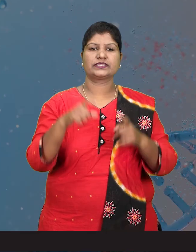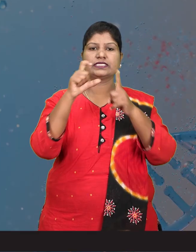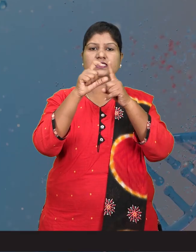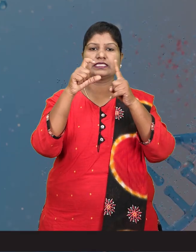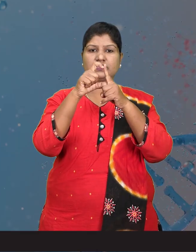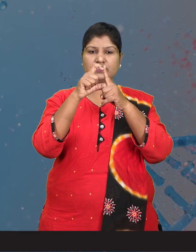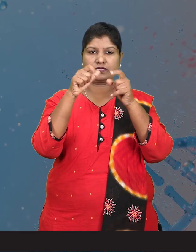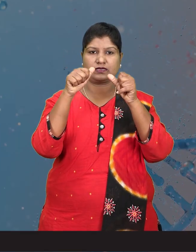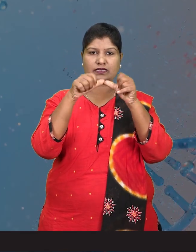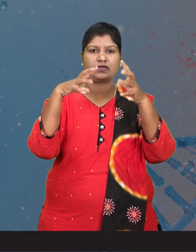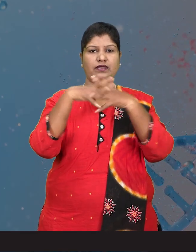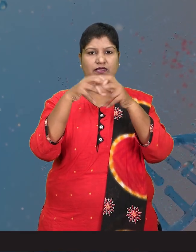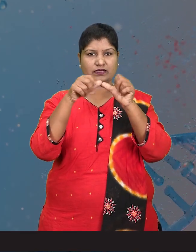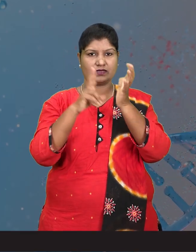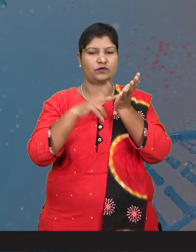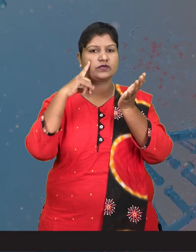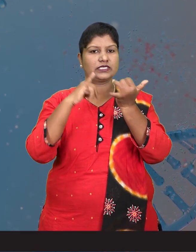डार्विनवाद,